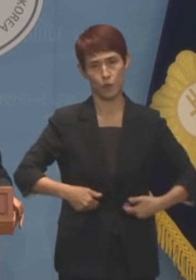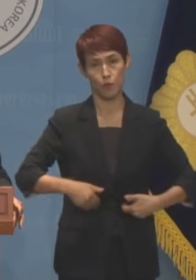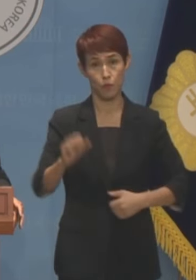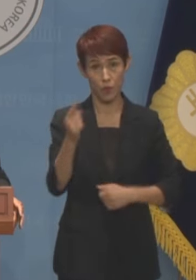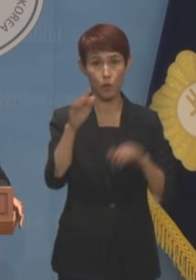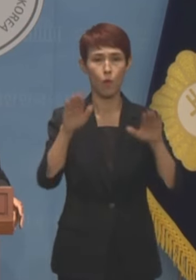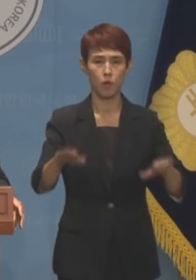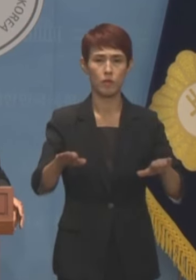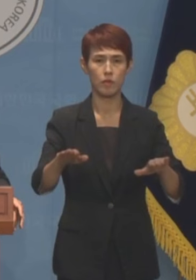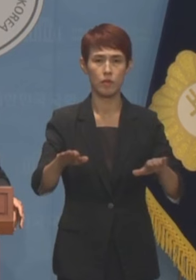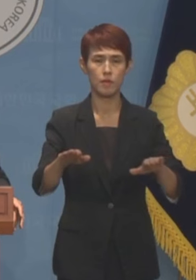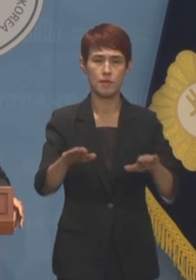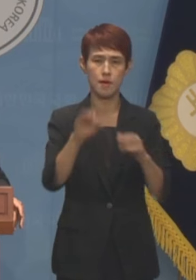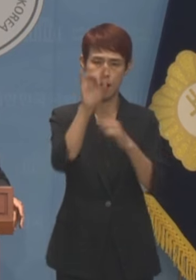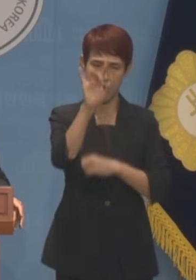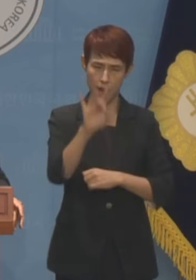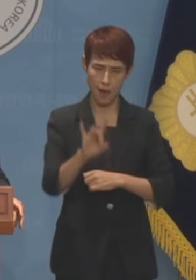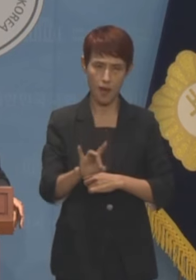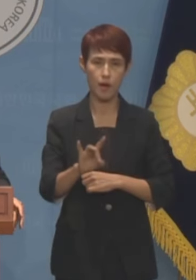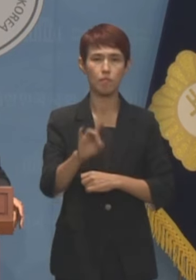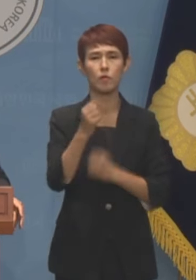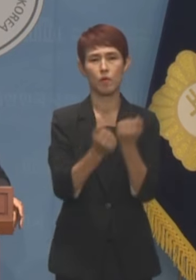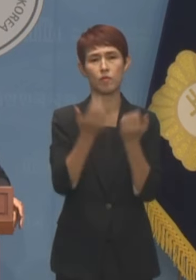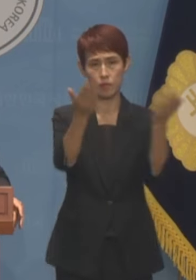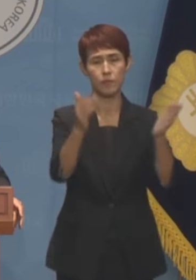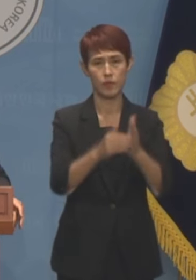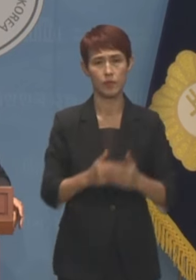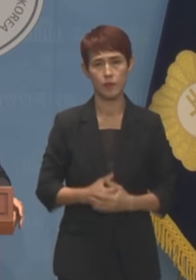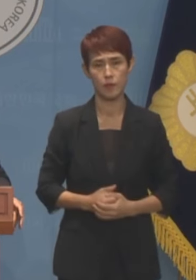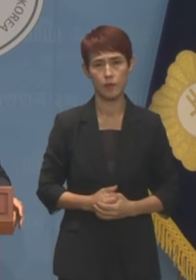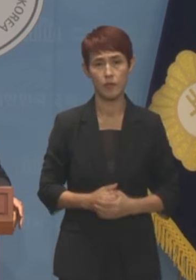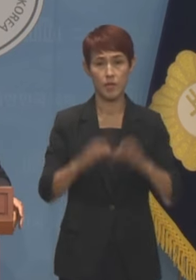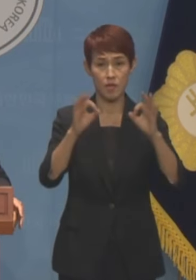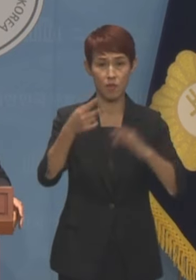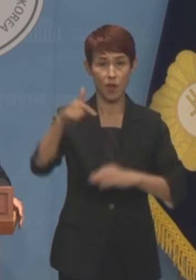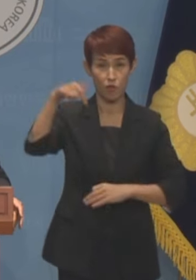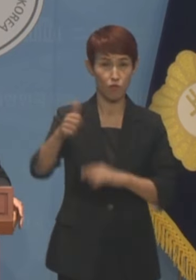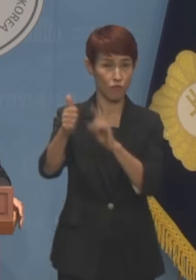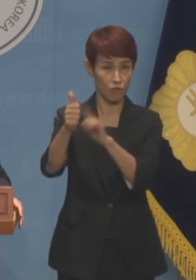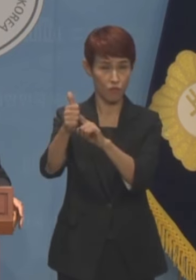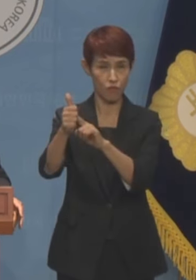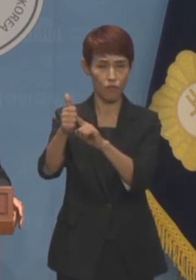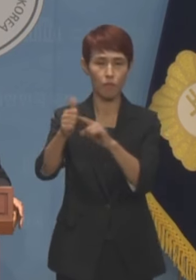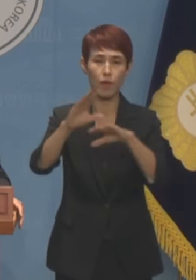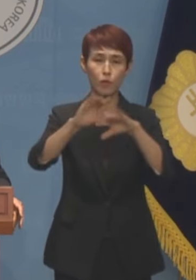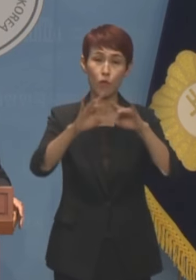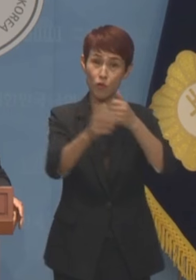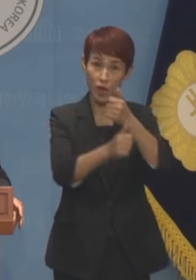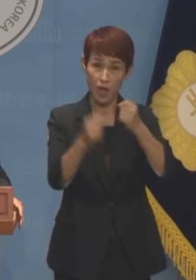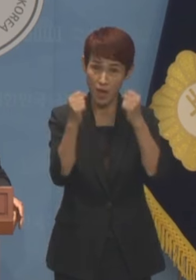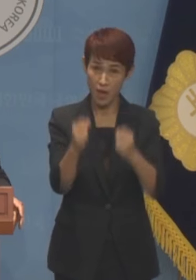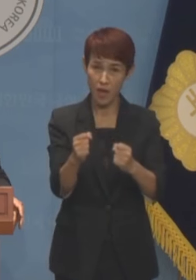하기에 을 하나하나 바로 잡습니다 김태규 직무대행은 방통위에 있어야